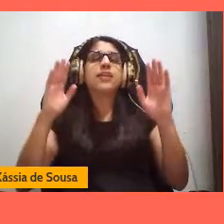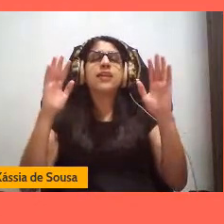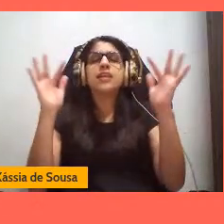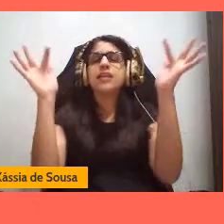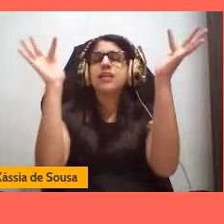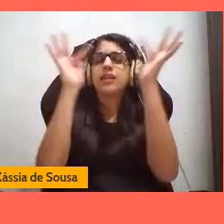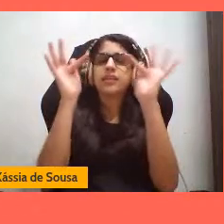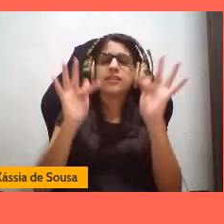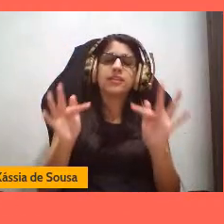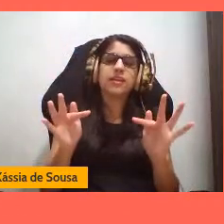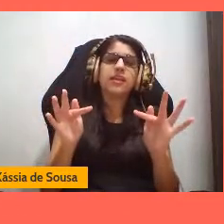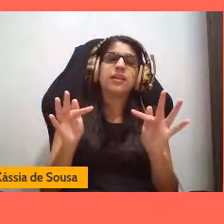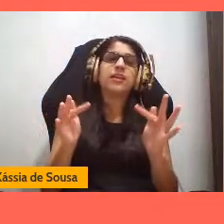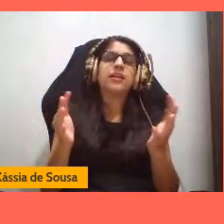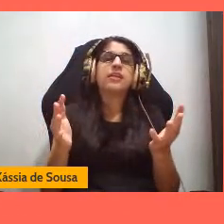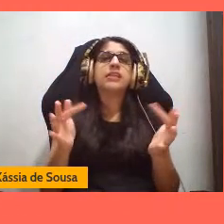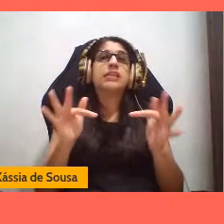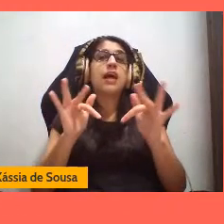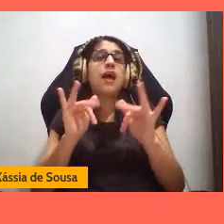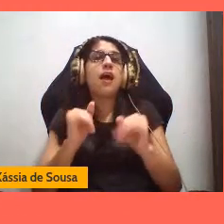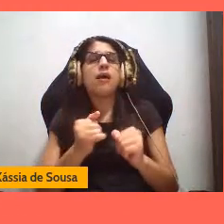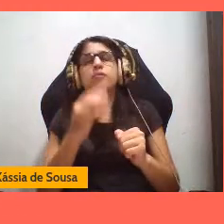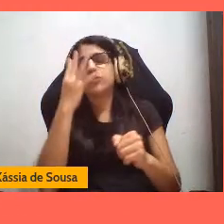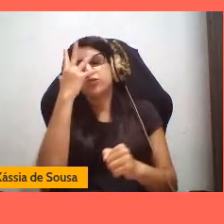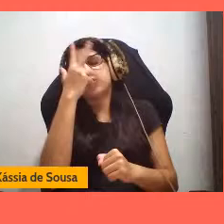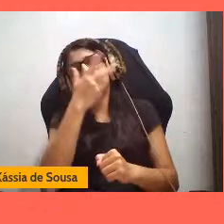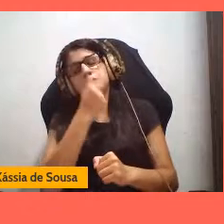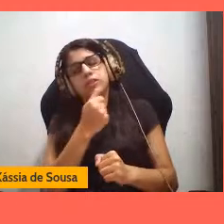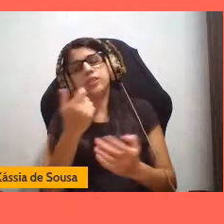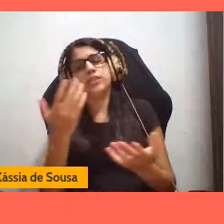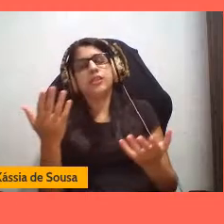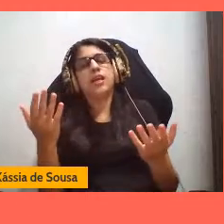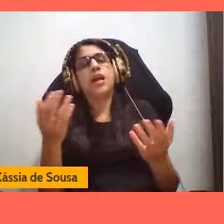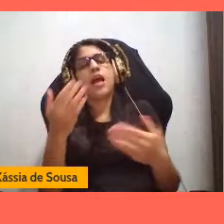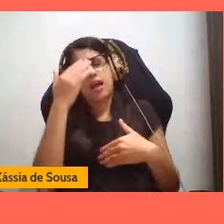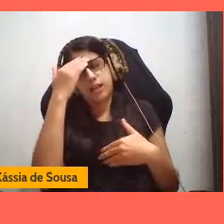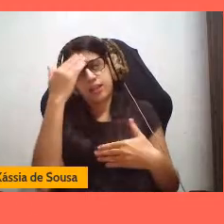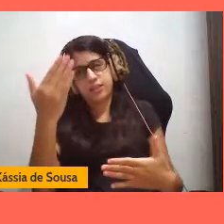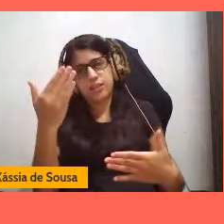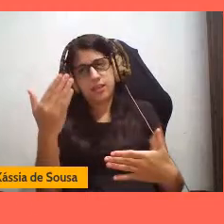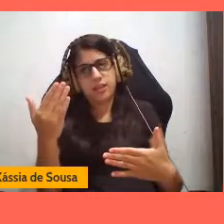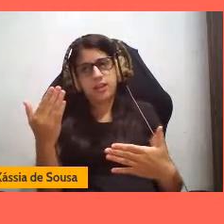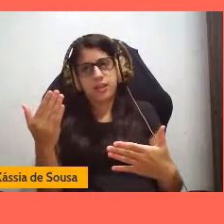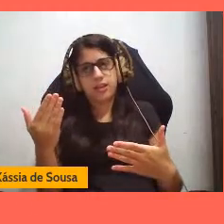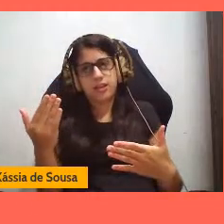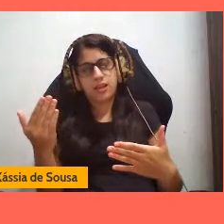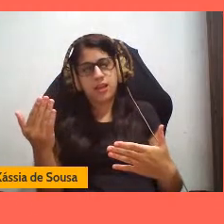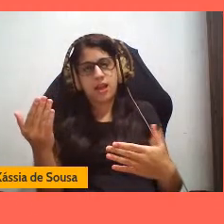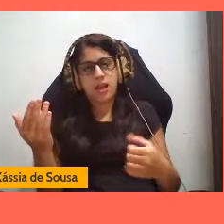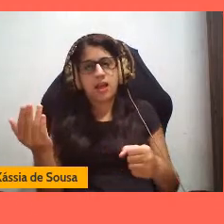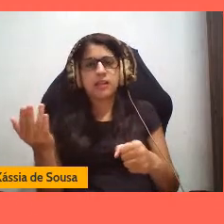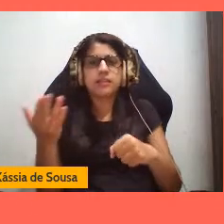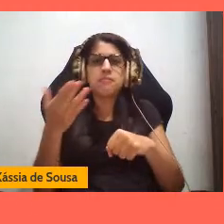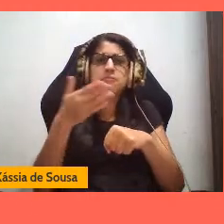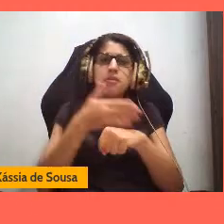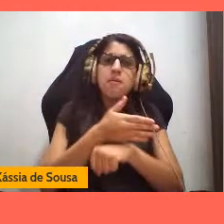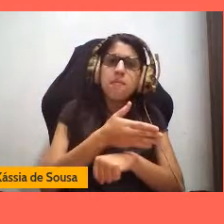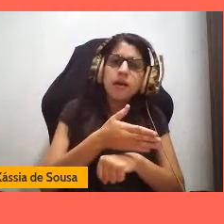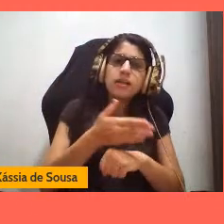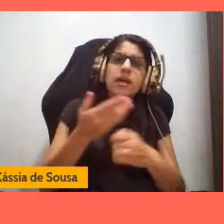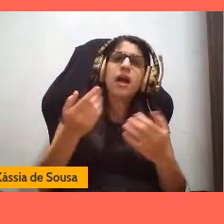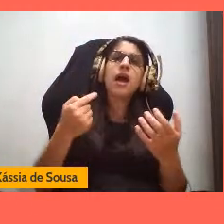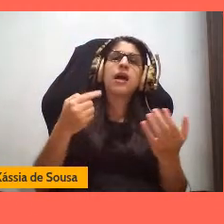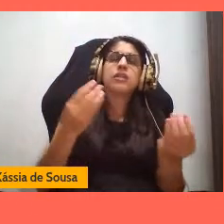tão bonito. E também gostaria de agradecer, né, agradecer a oportunidade de ter contribuído, de ter participado,